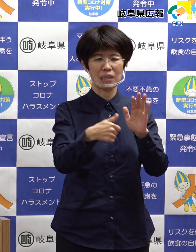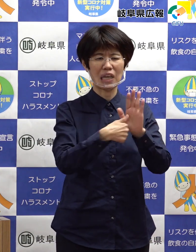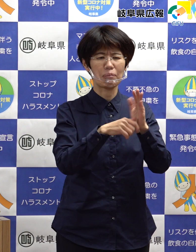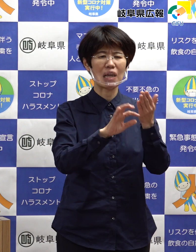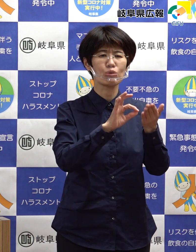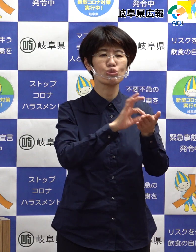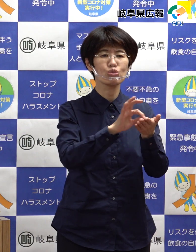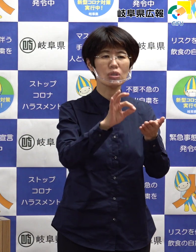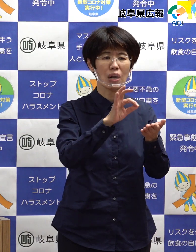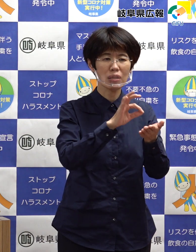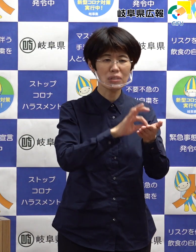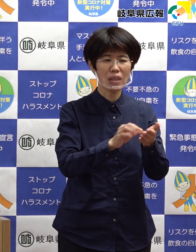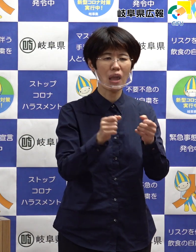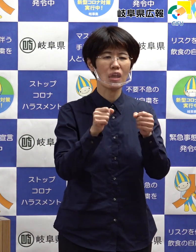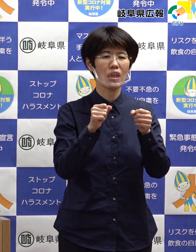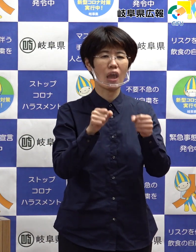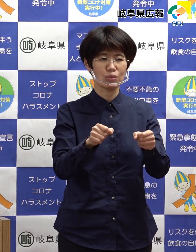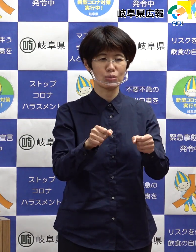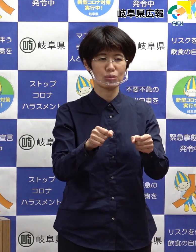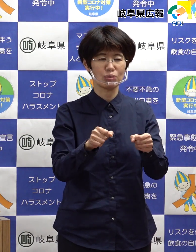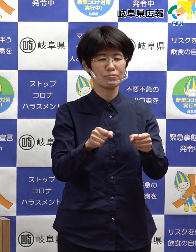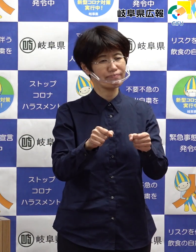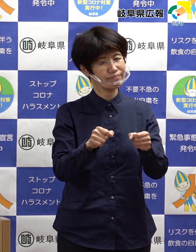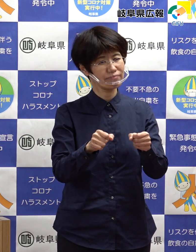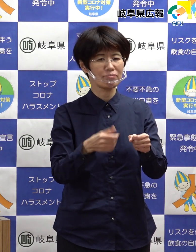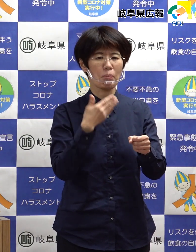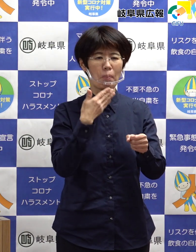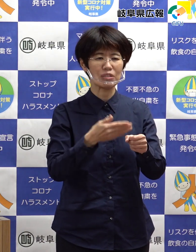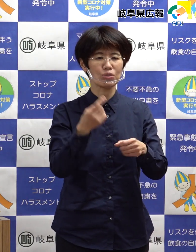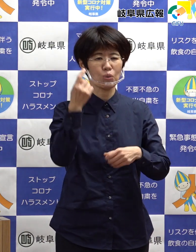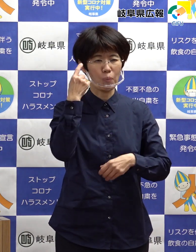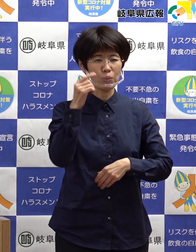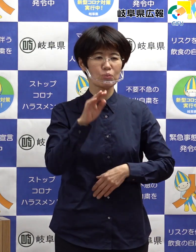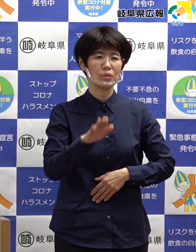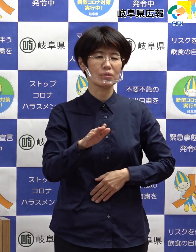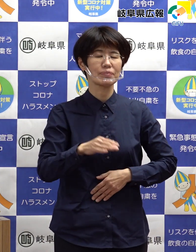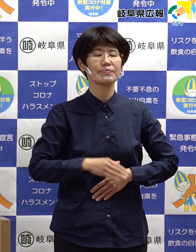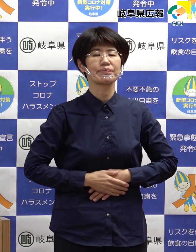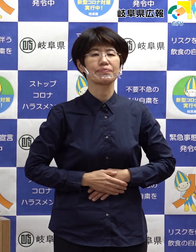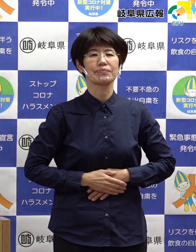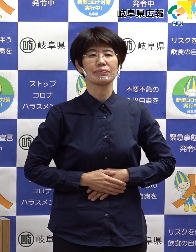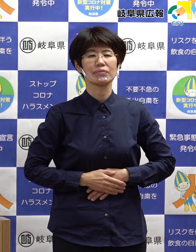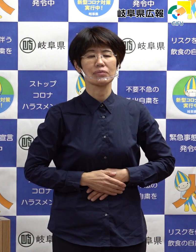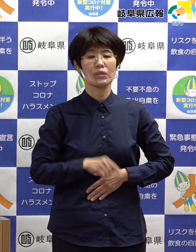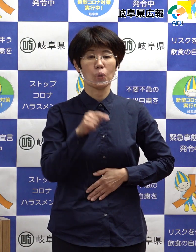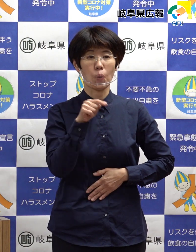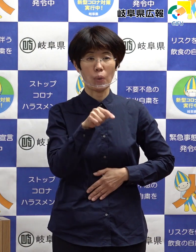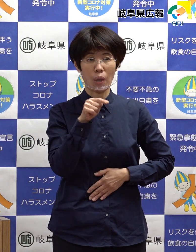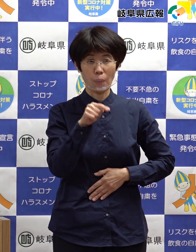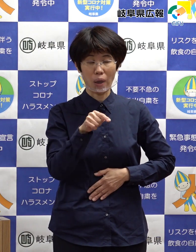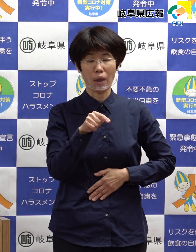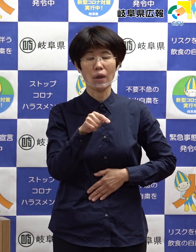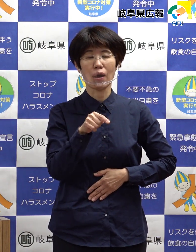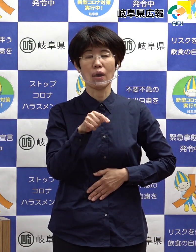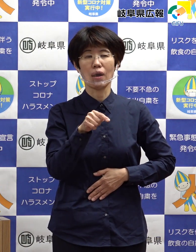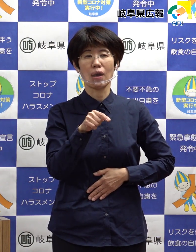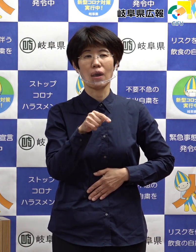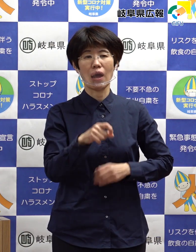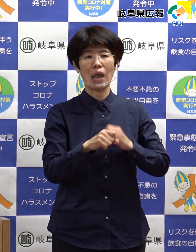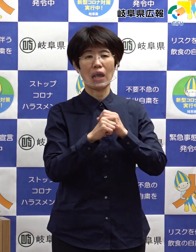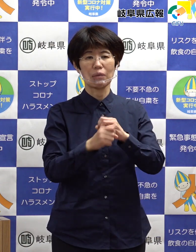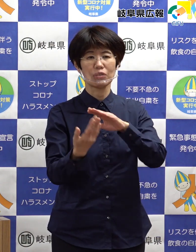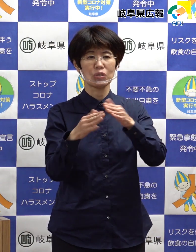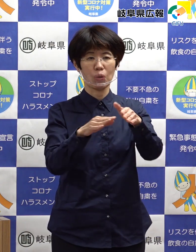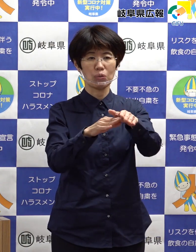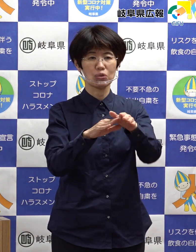ってというようなことがですね、まずあってはならないことだと思いますね。そういう意味でこれは笠松町